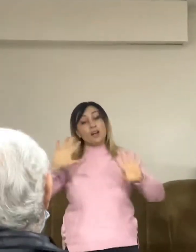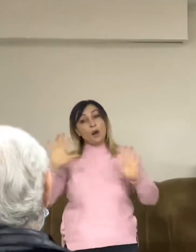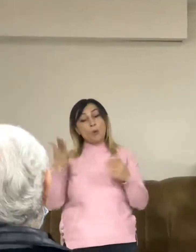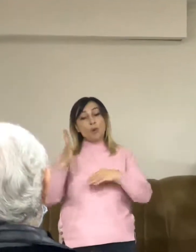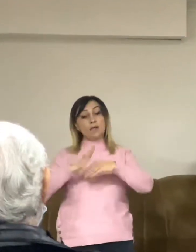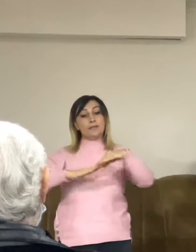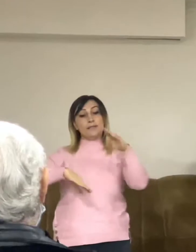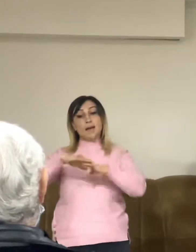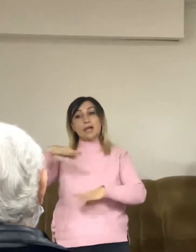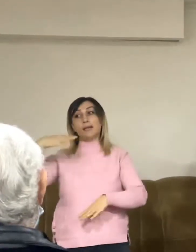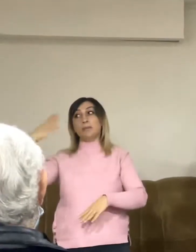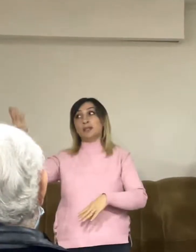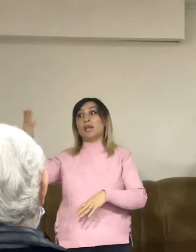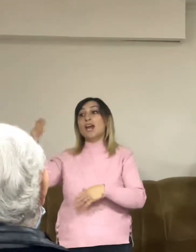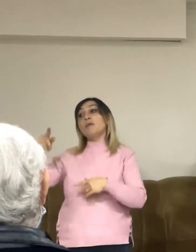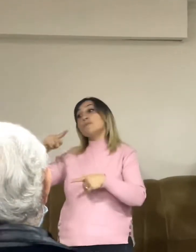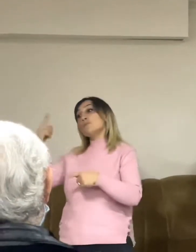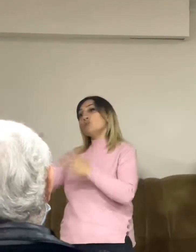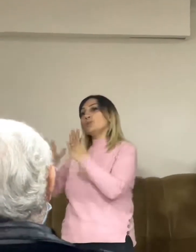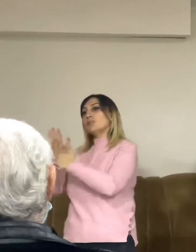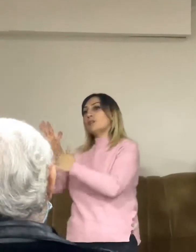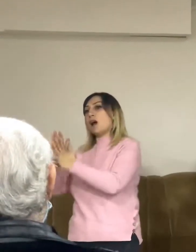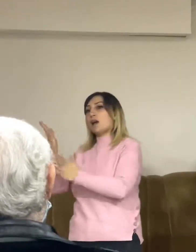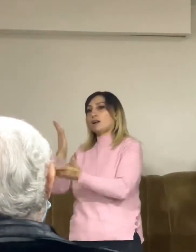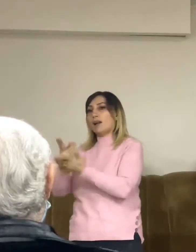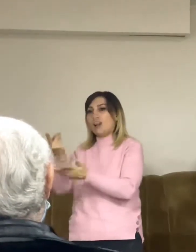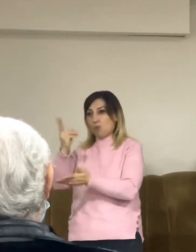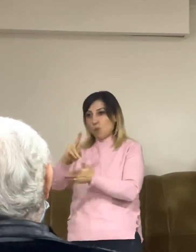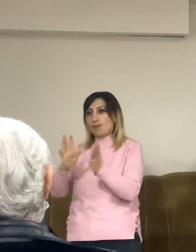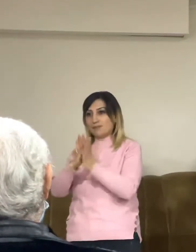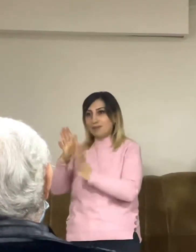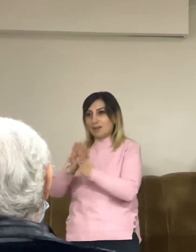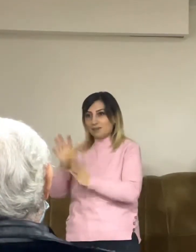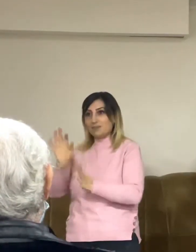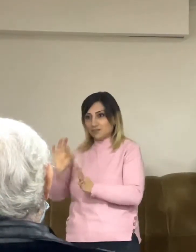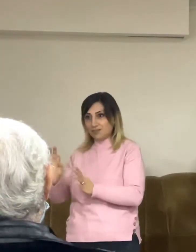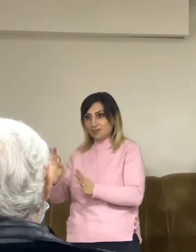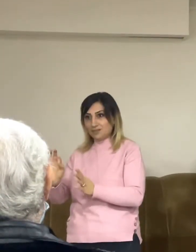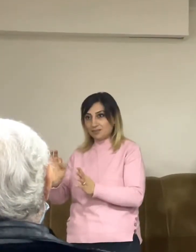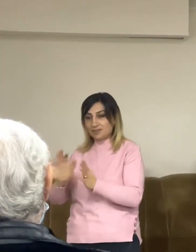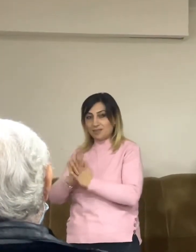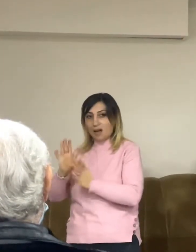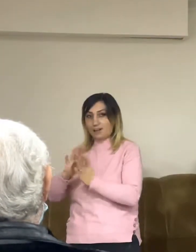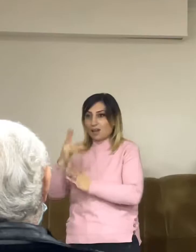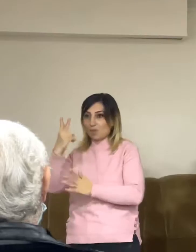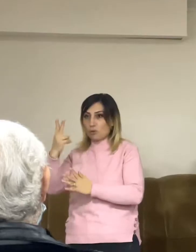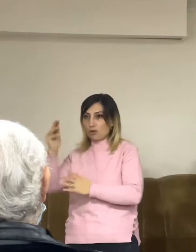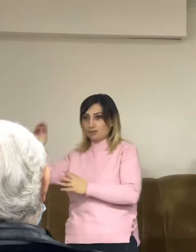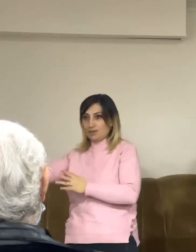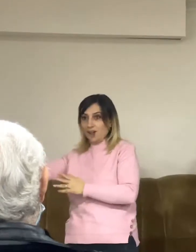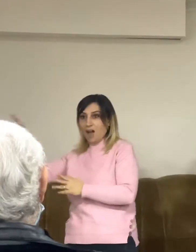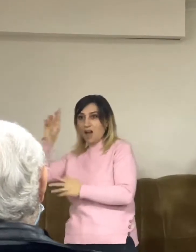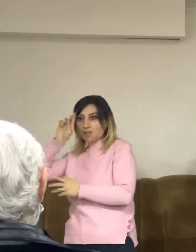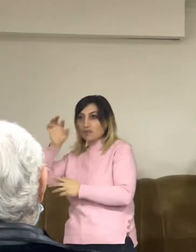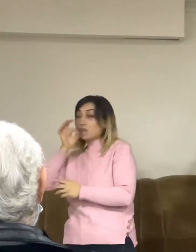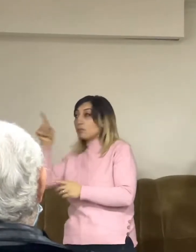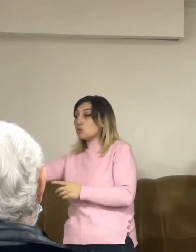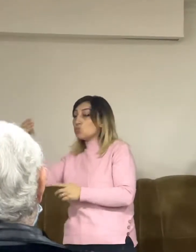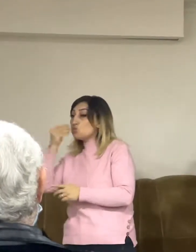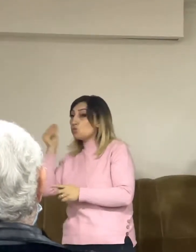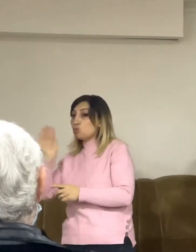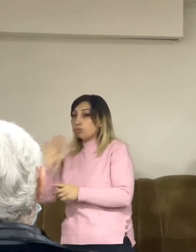և կենաց ծառից էլ վերցնի և ուտի ու հավիտյան ապրի։